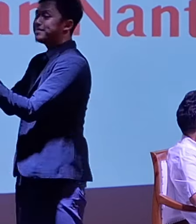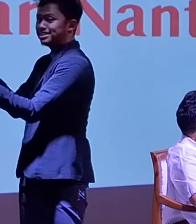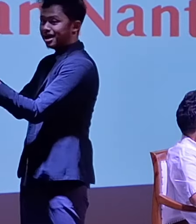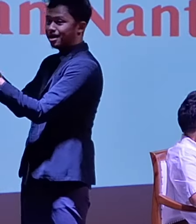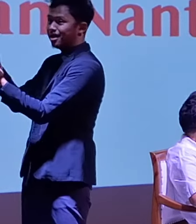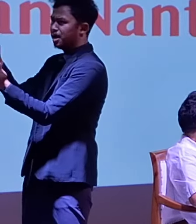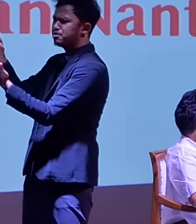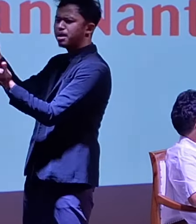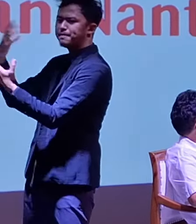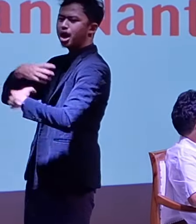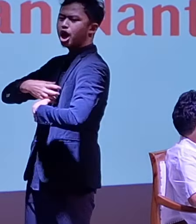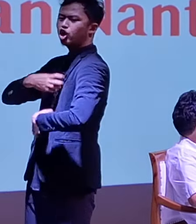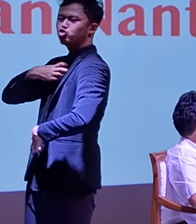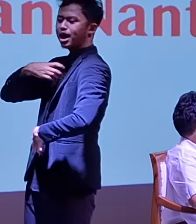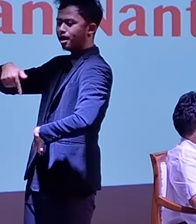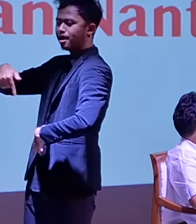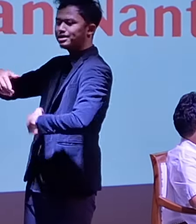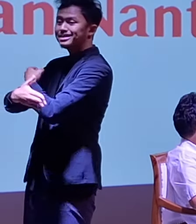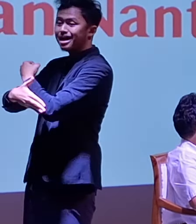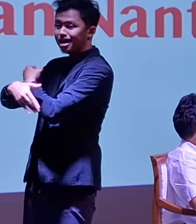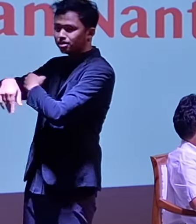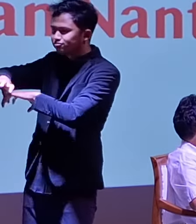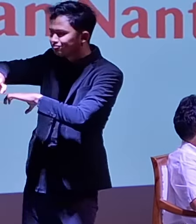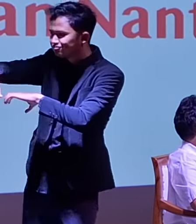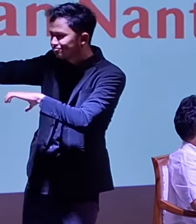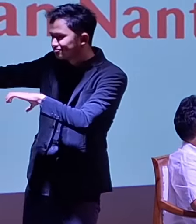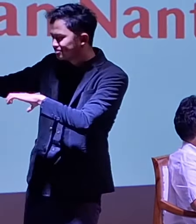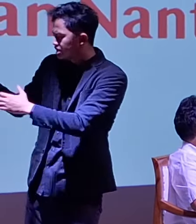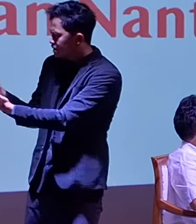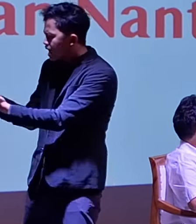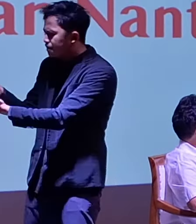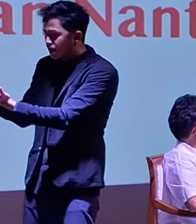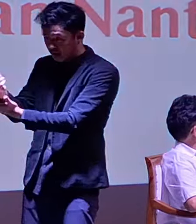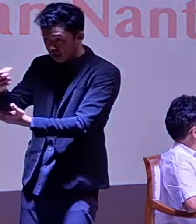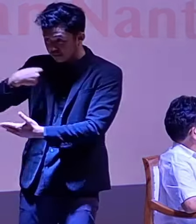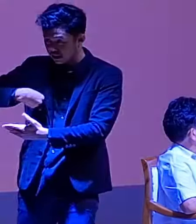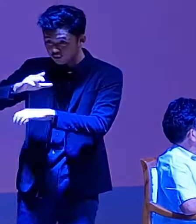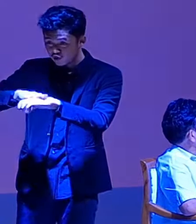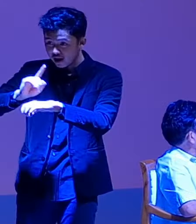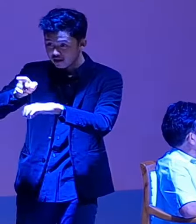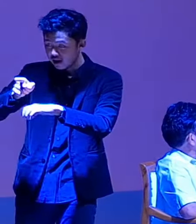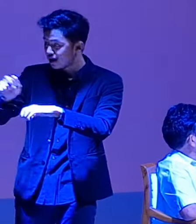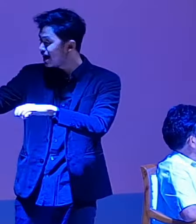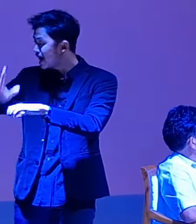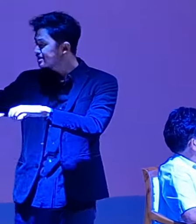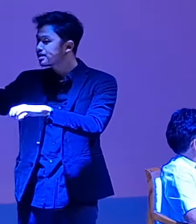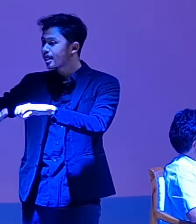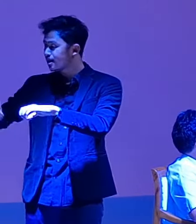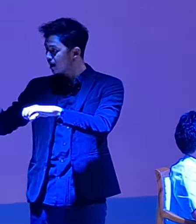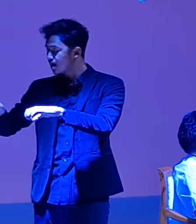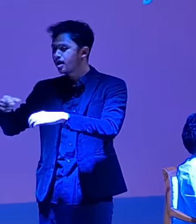dari beberapa kedutaan di sini yang memiliki kementerian kebudayaan. Jadi dari Asia Selatan,